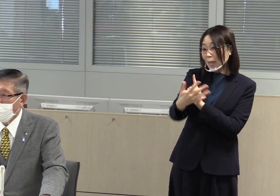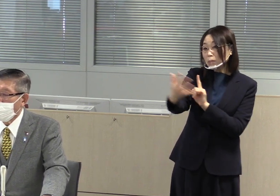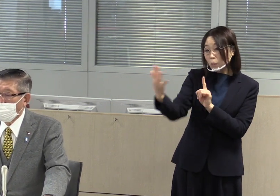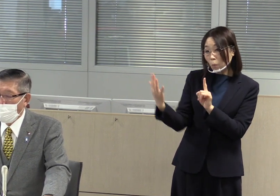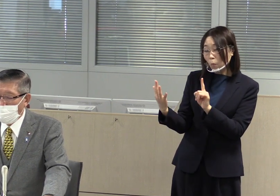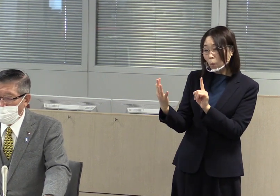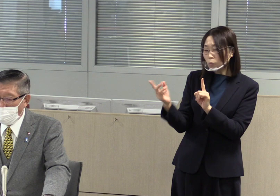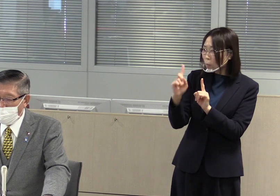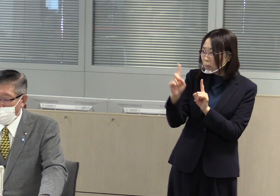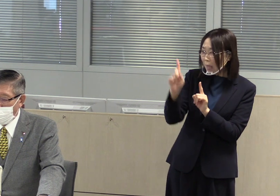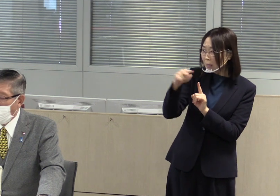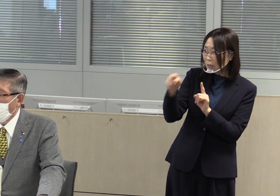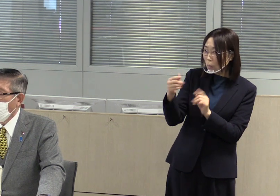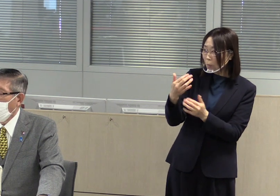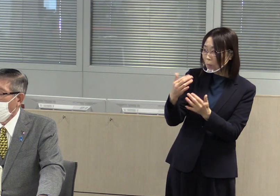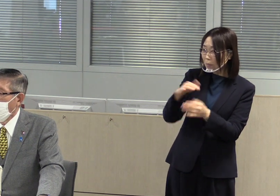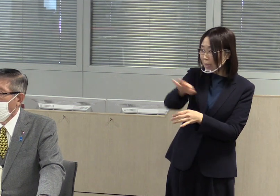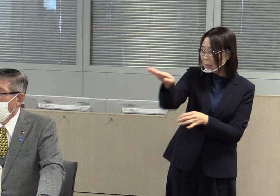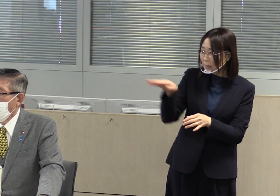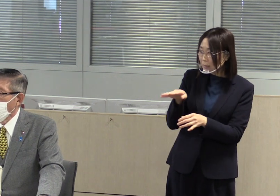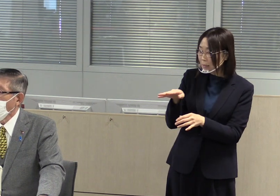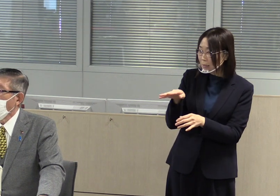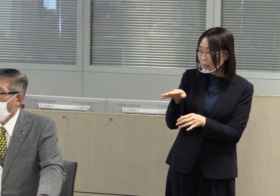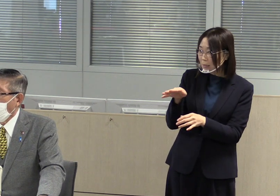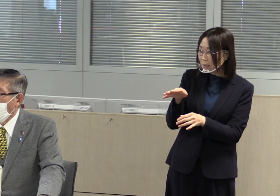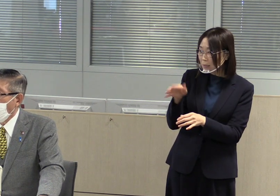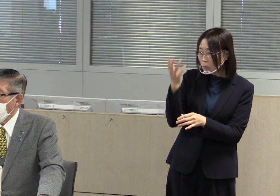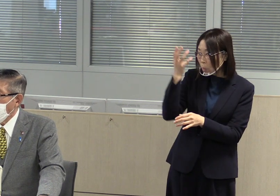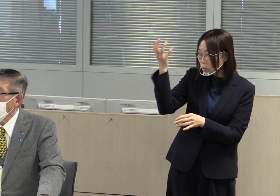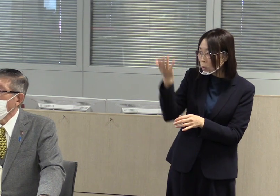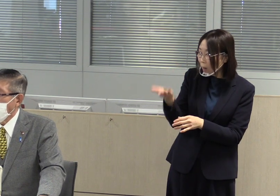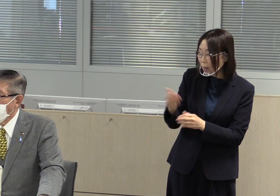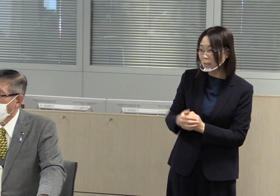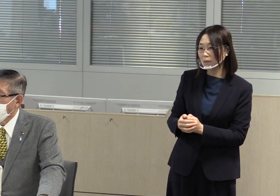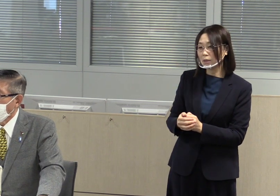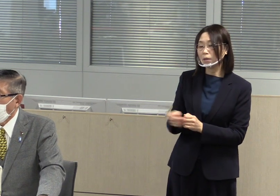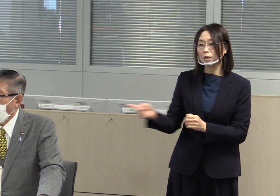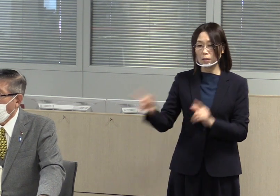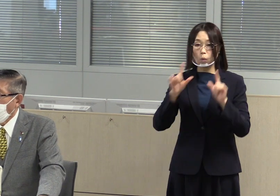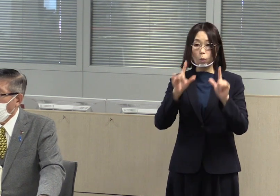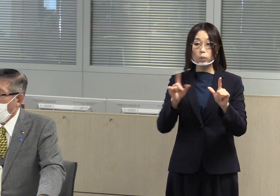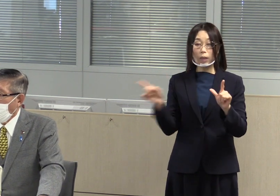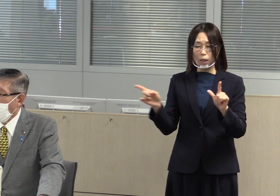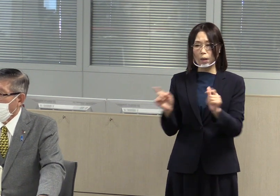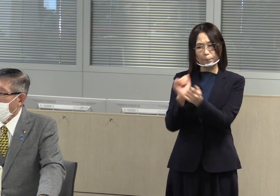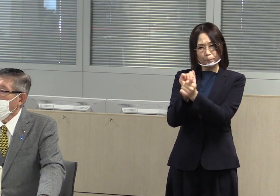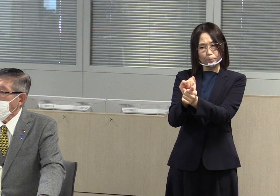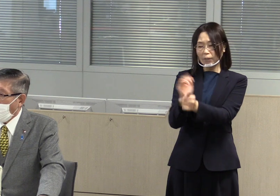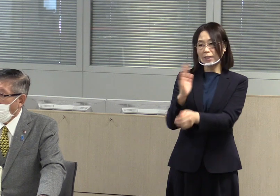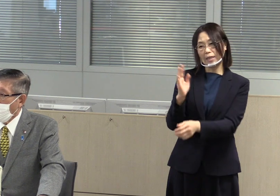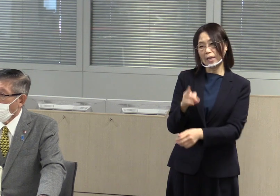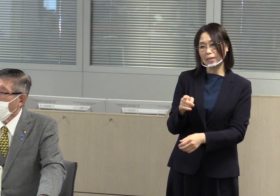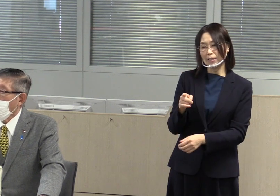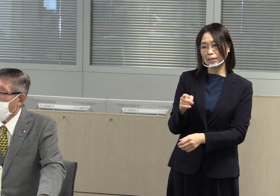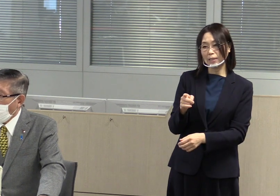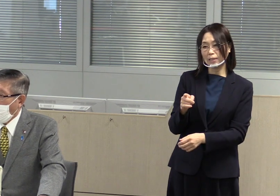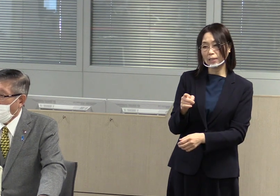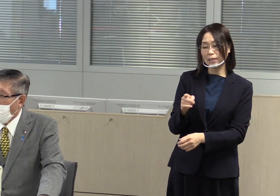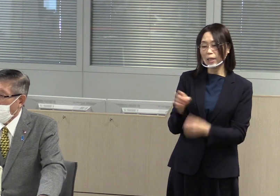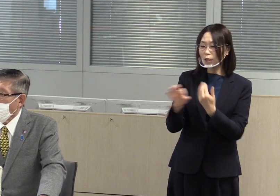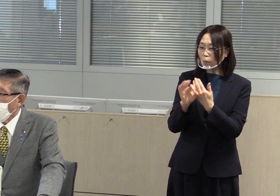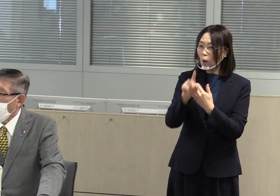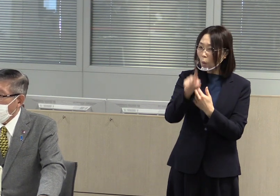然としてる感じがあるんですけども、 う ん、 はい、そこはね、あまり縛ってません。厳密にね、こういう